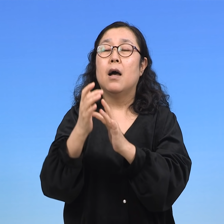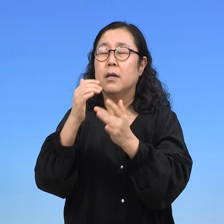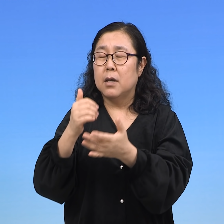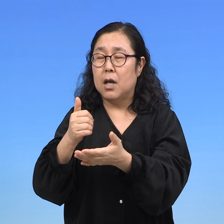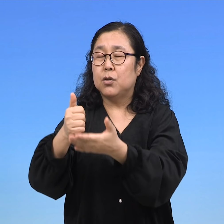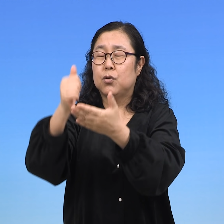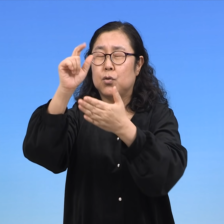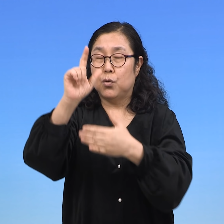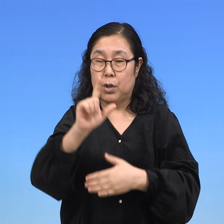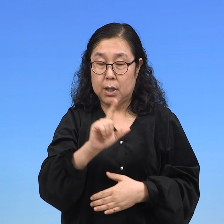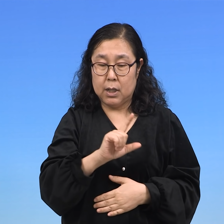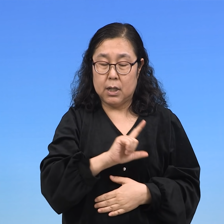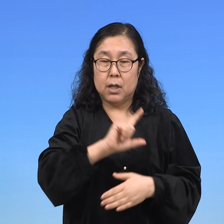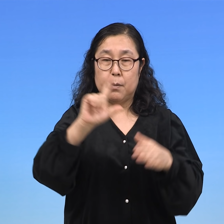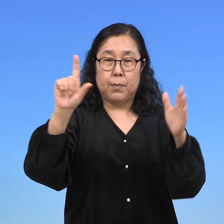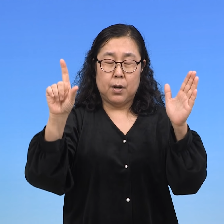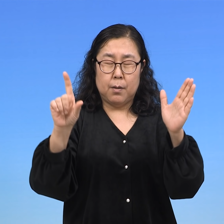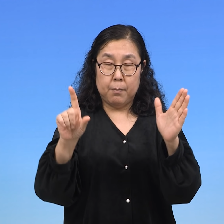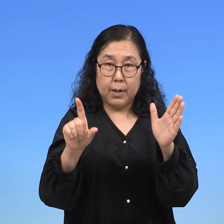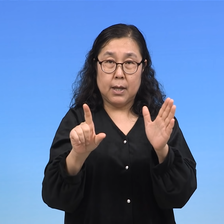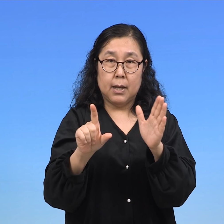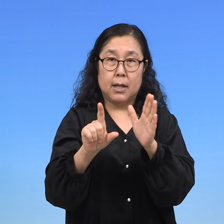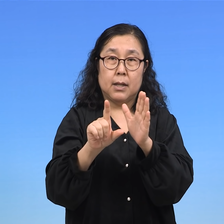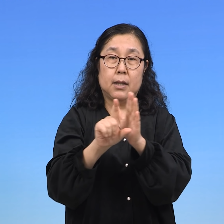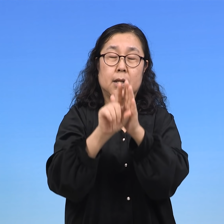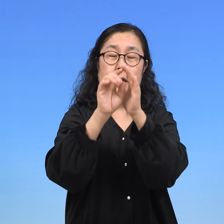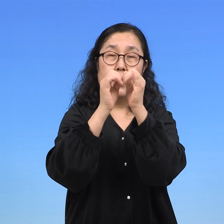예수 이름을 믿는 자,